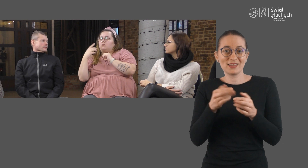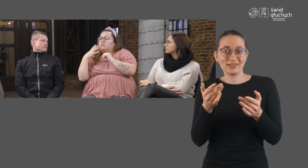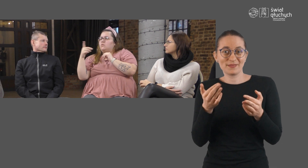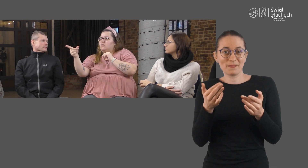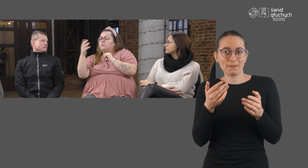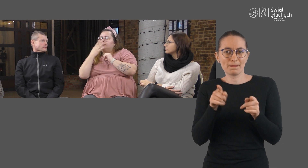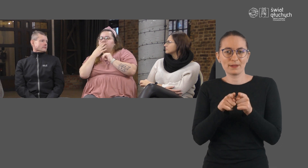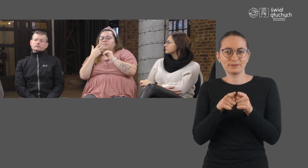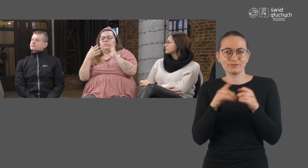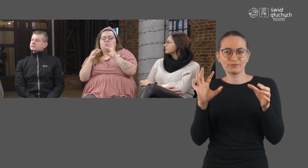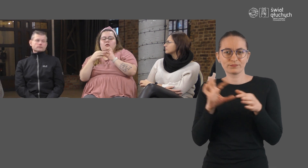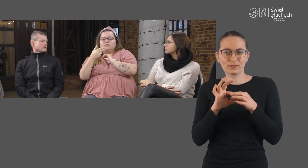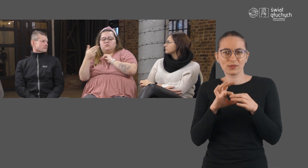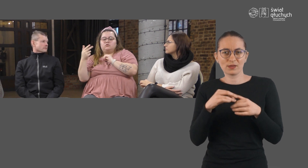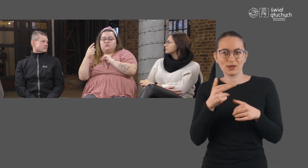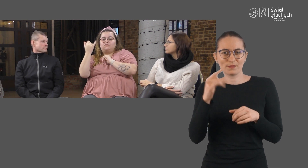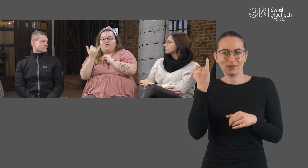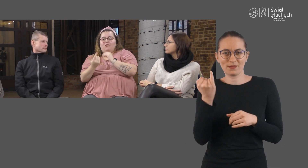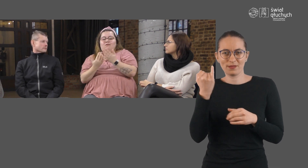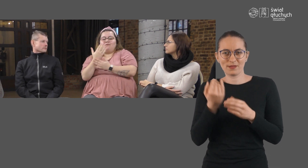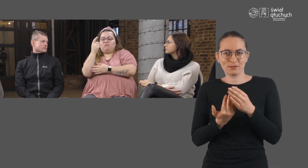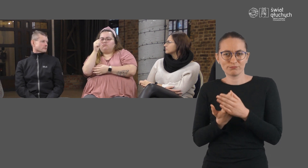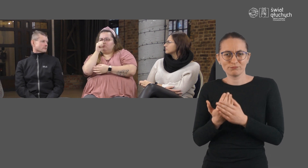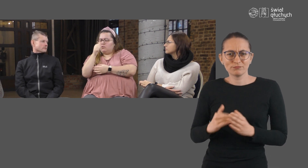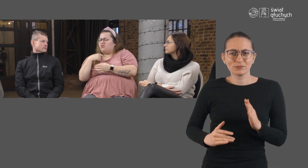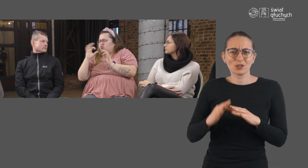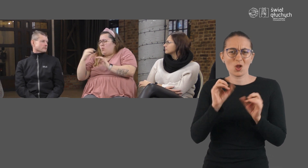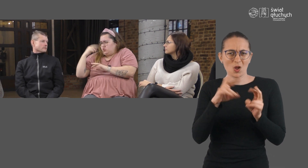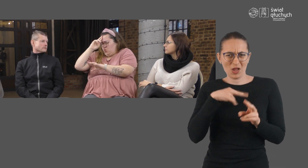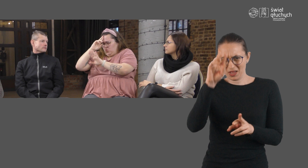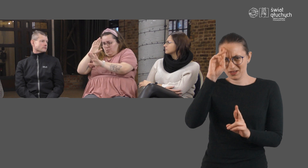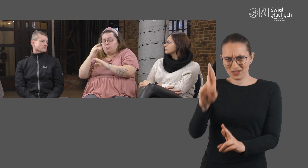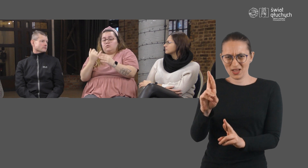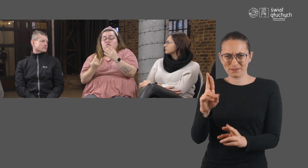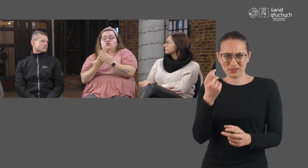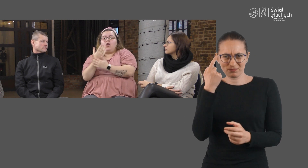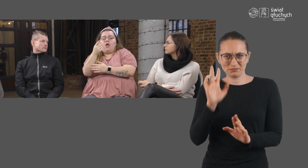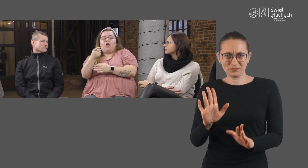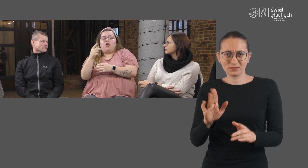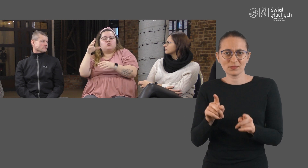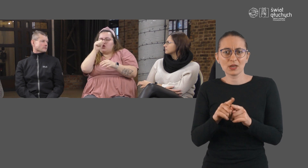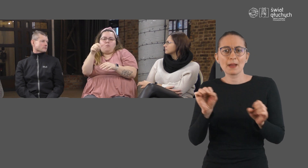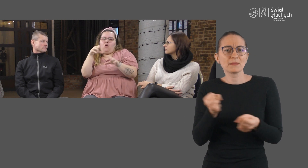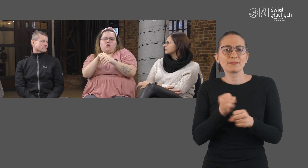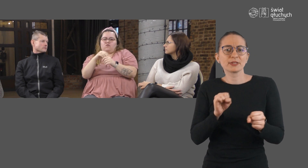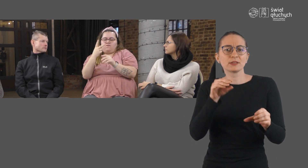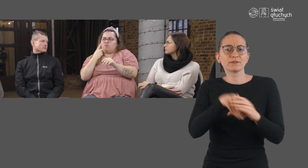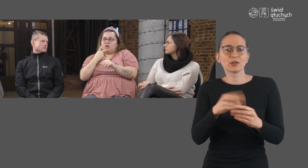Ja chciałam dodać, że Ty mówiłaś na temat dziecka. Nie wiem, czy dobrze zrozumiałam,